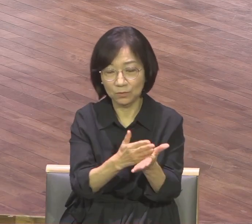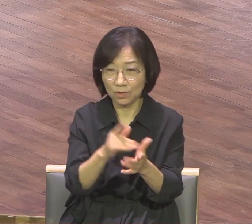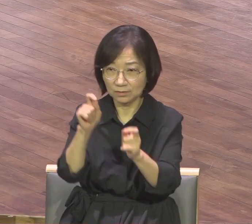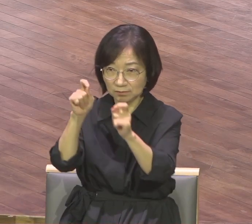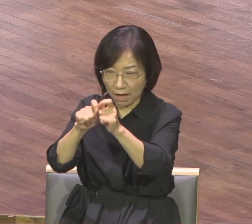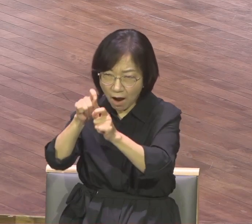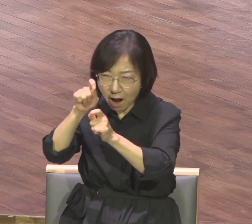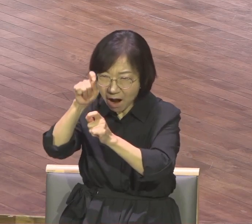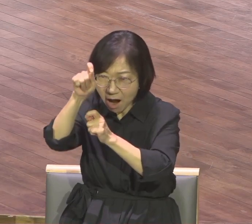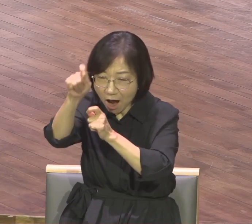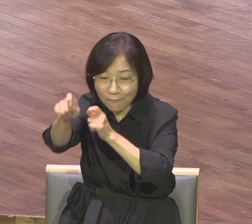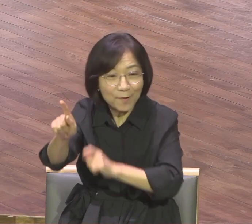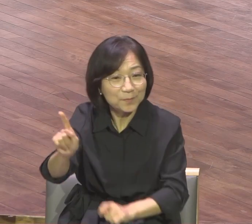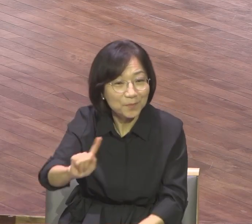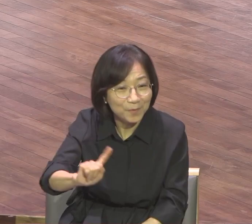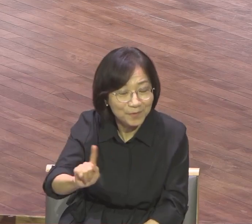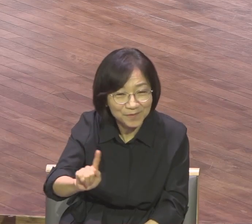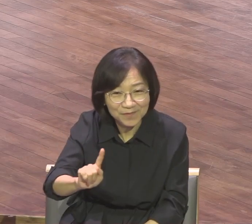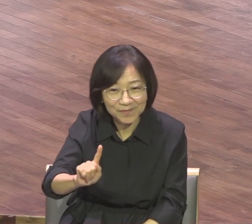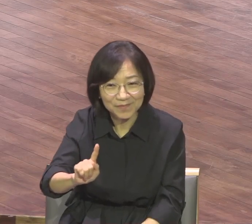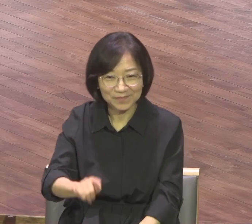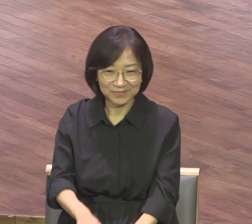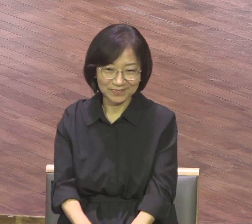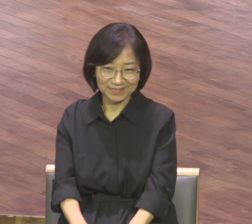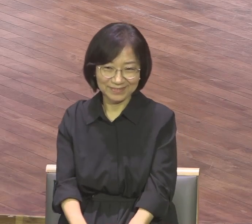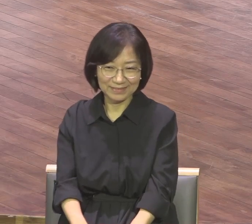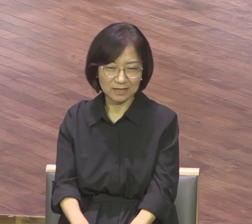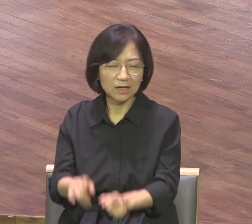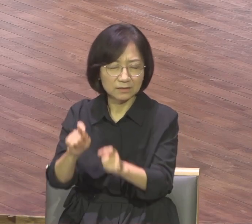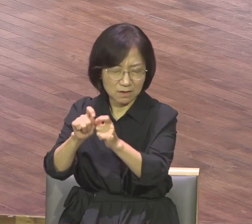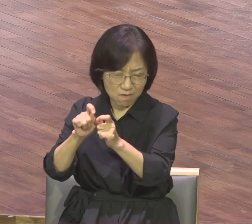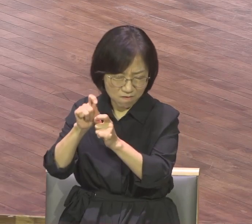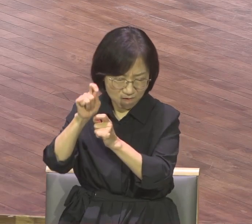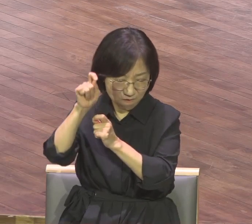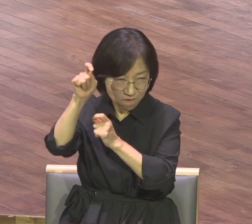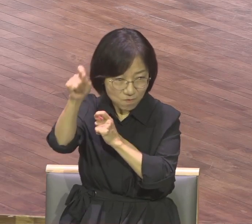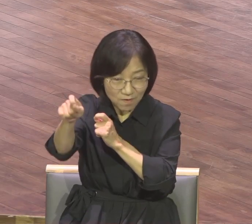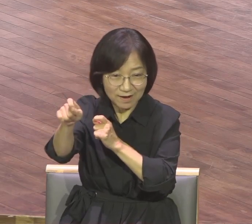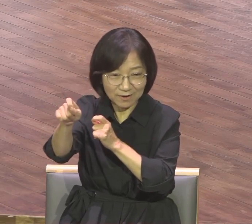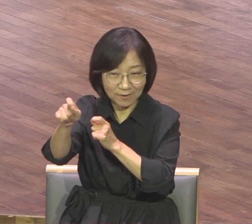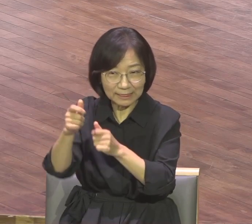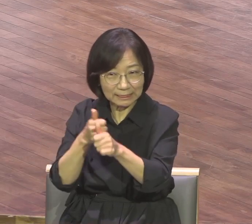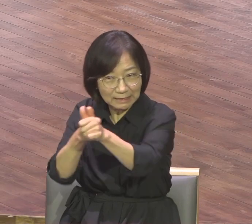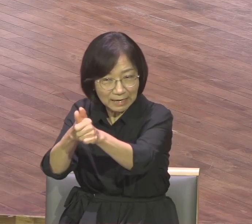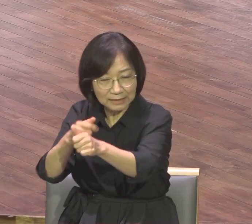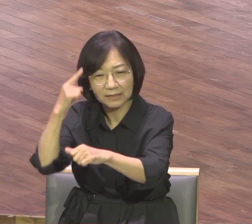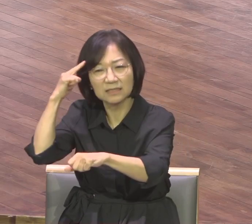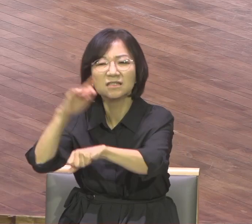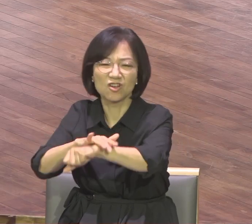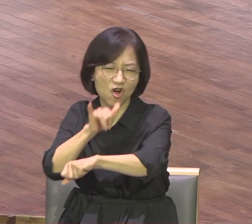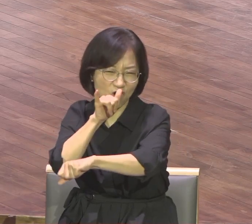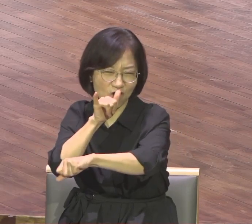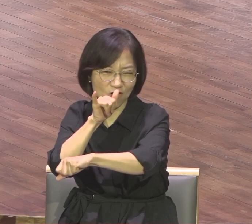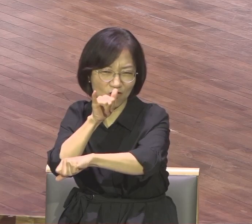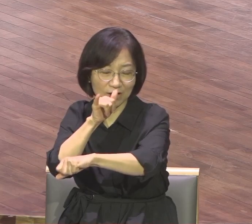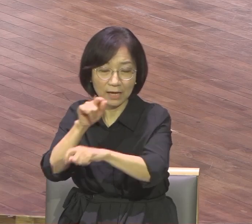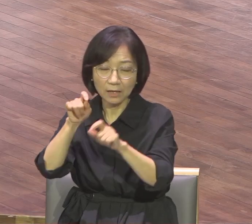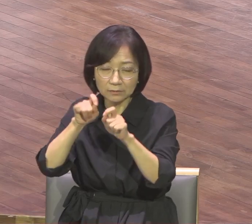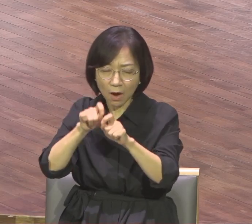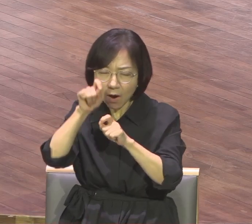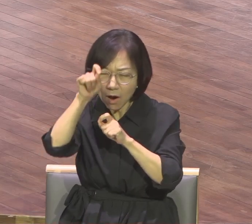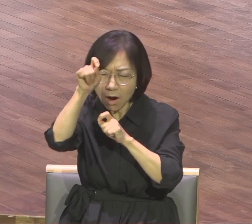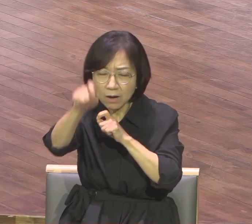인생 살면서 영원한 것에 투자하는 것만큼 지혜로운 사람은 없잖아요. 뭐가